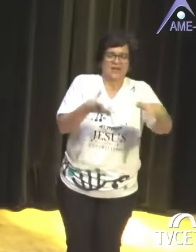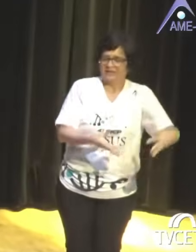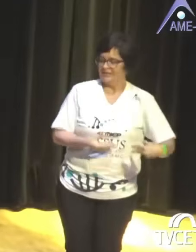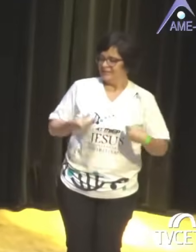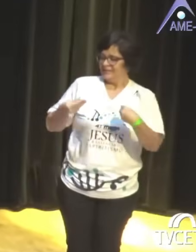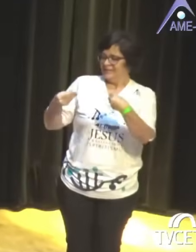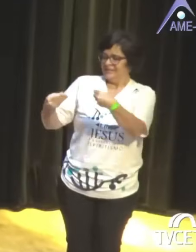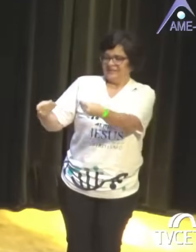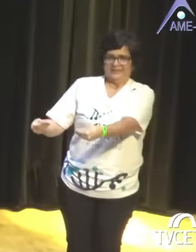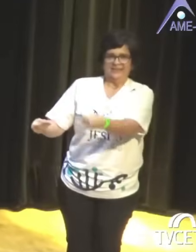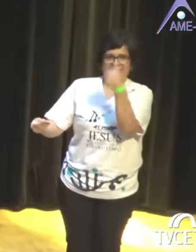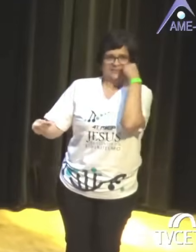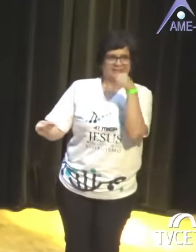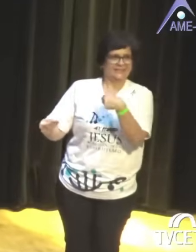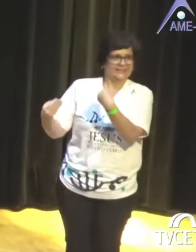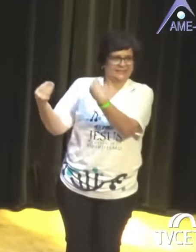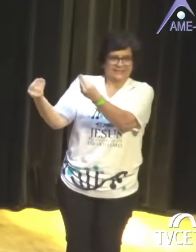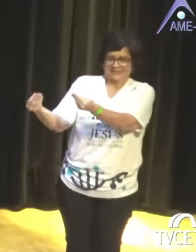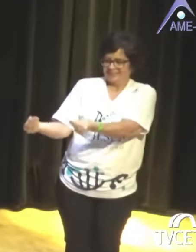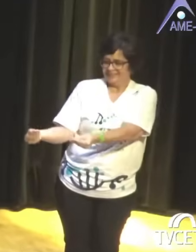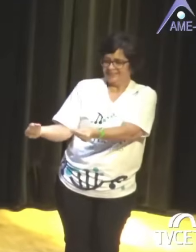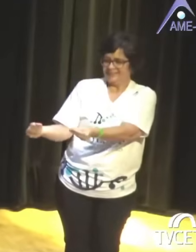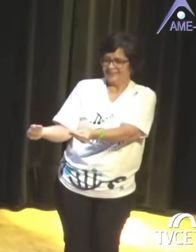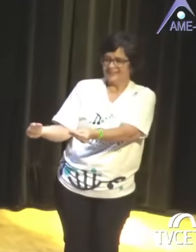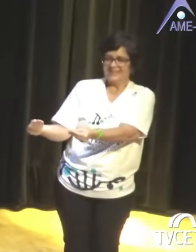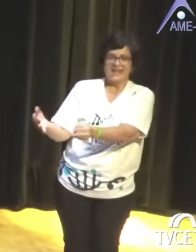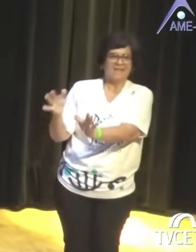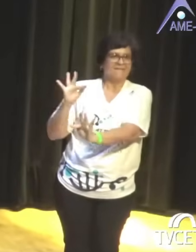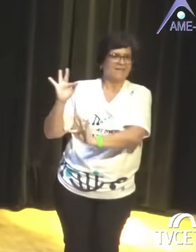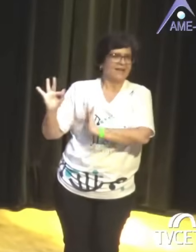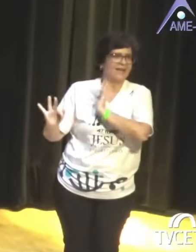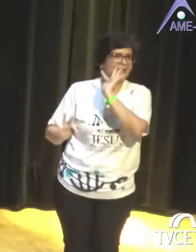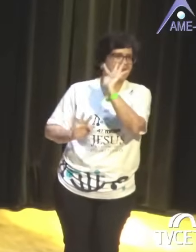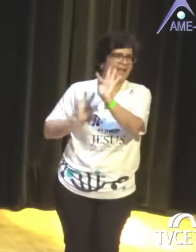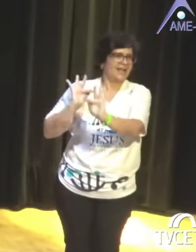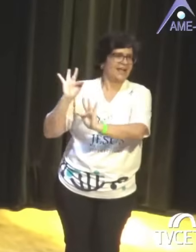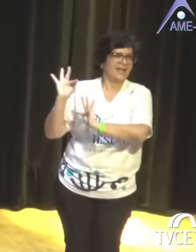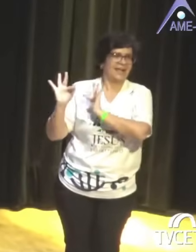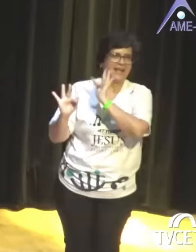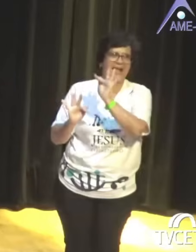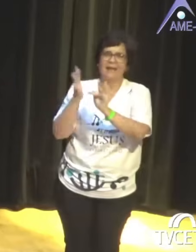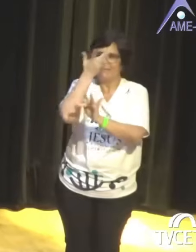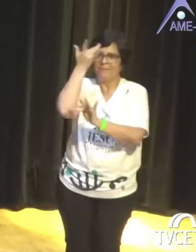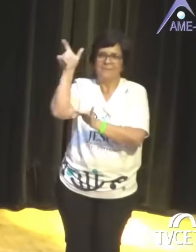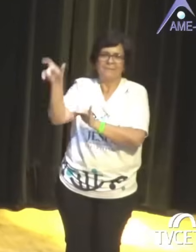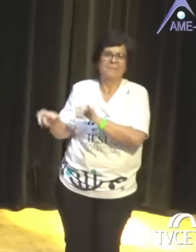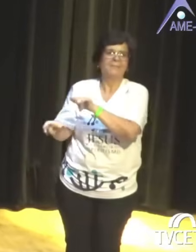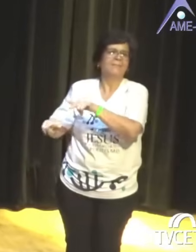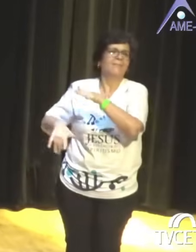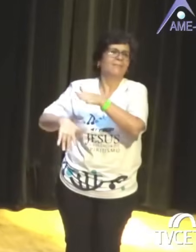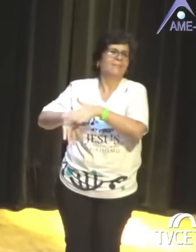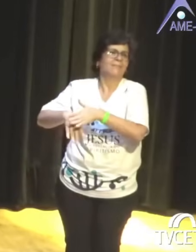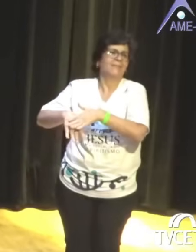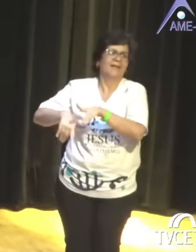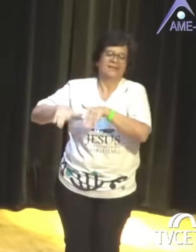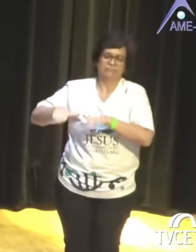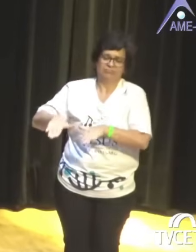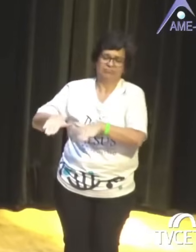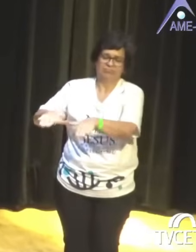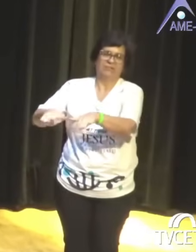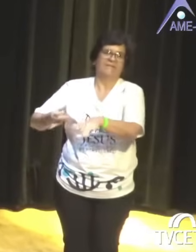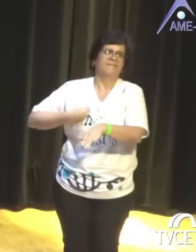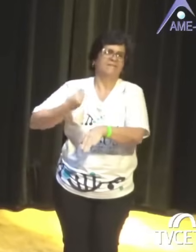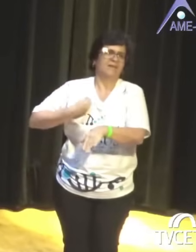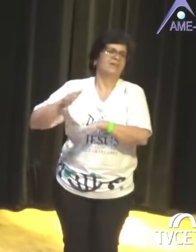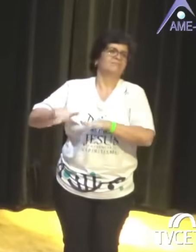pra pessoa alegria a pessoa costurava sonho dela era ter a máquina porque ela